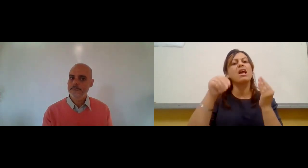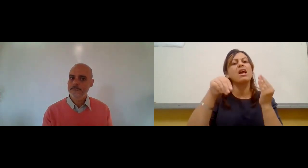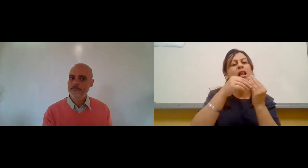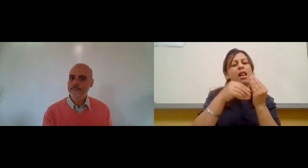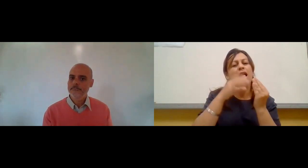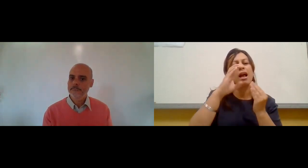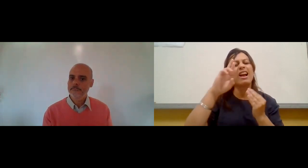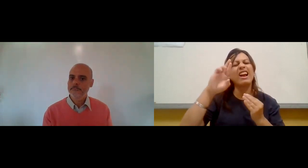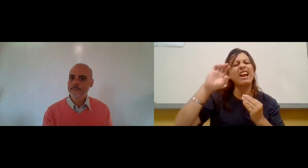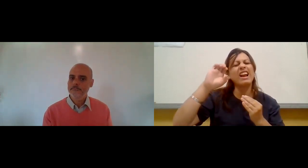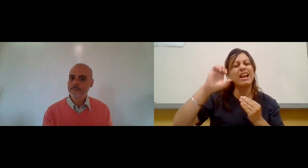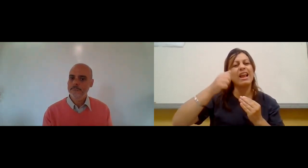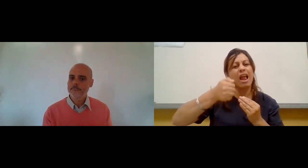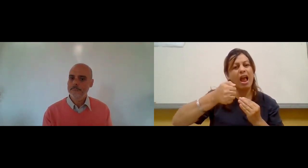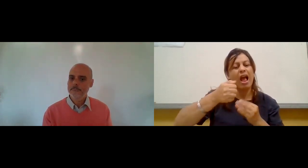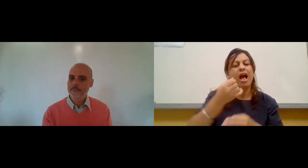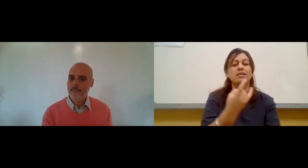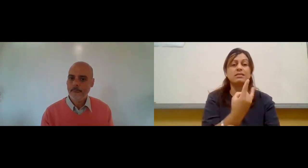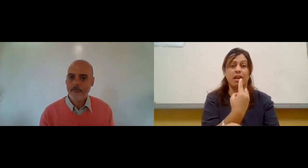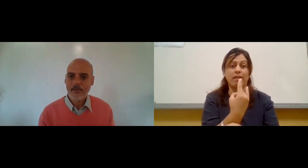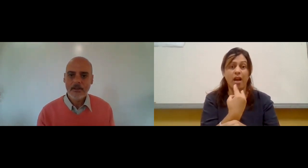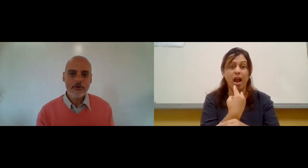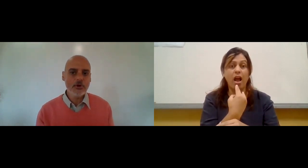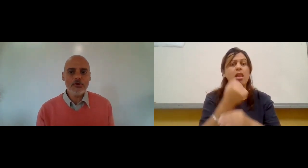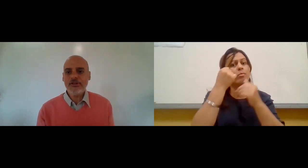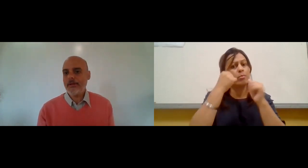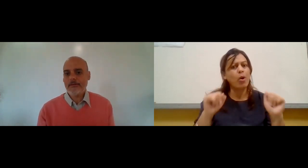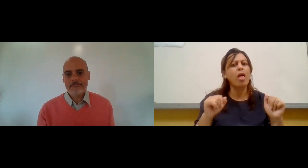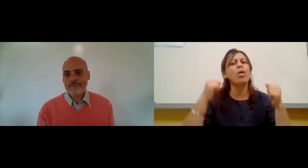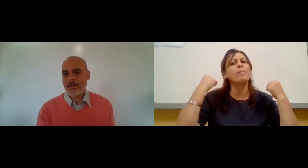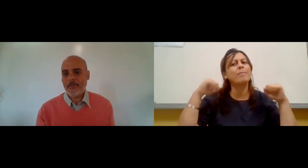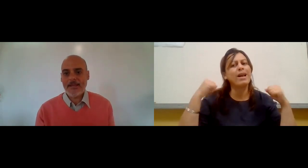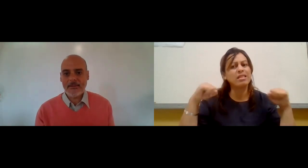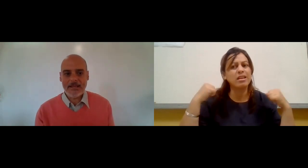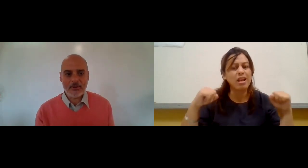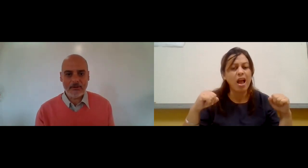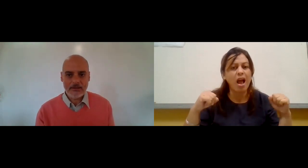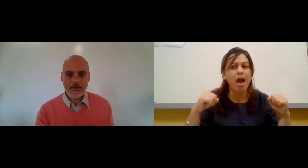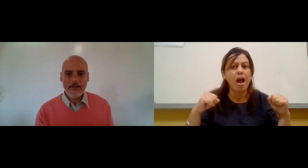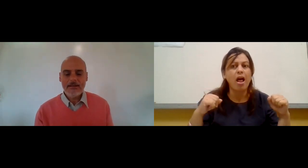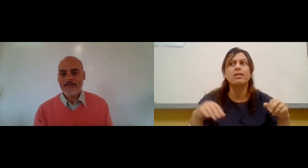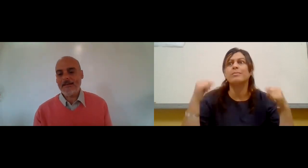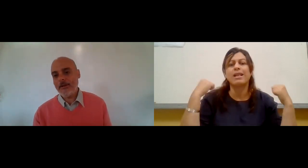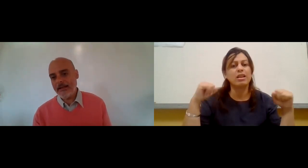Ceibal, si sirve para prepararse para la prueba. Todo sirve para prepararte para la prueba.